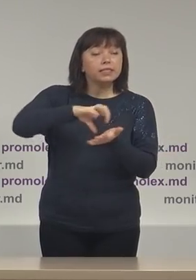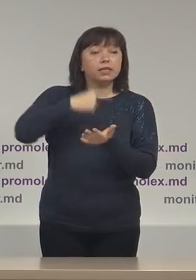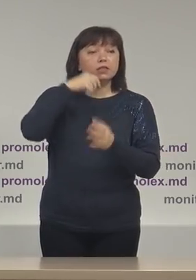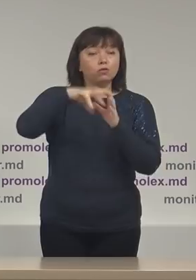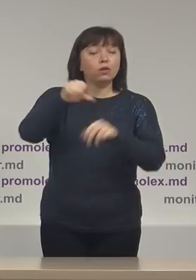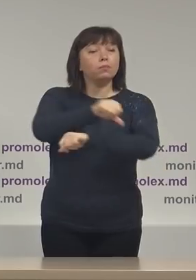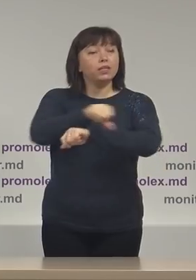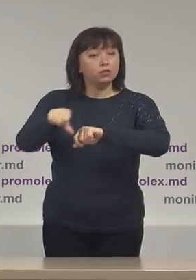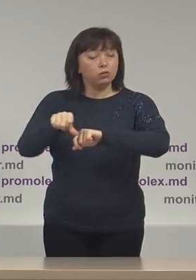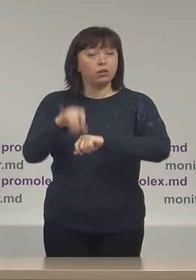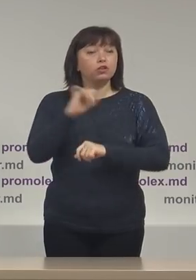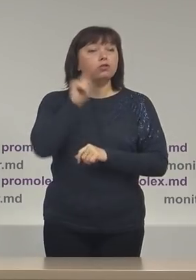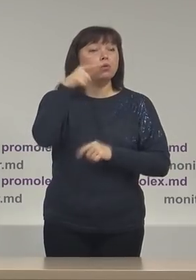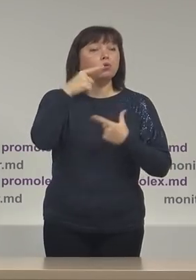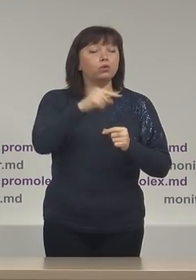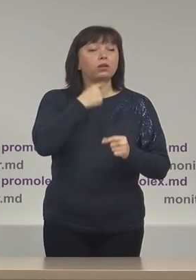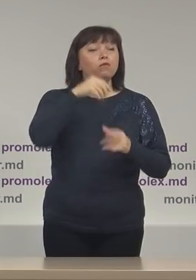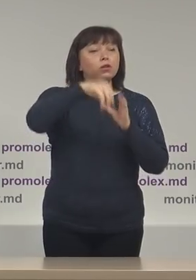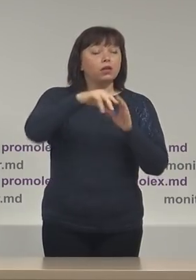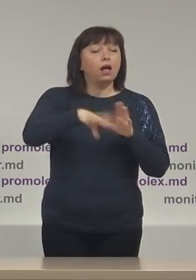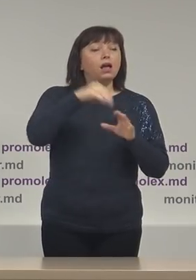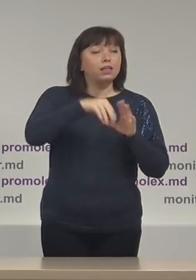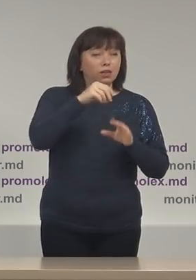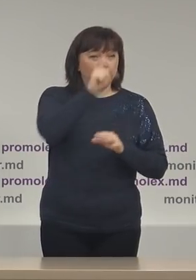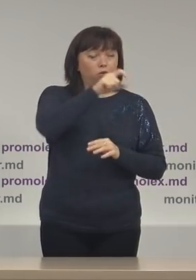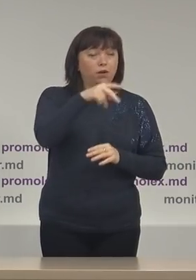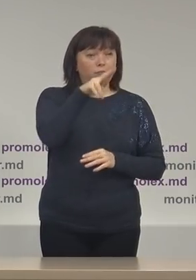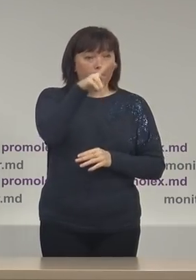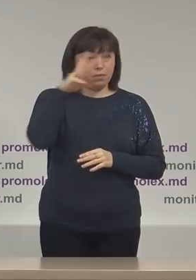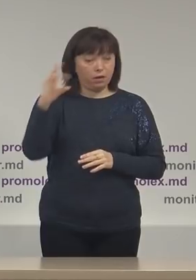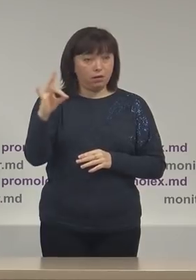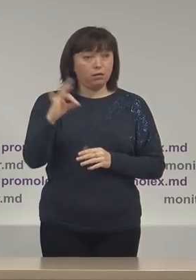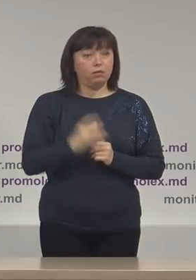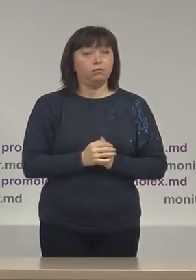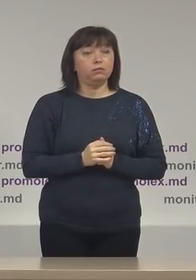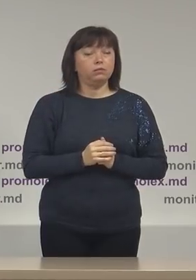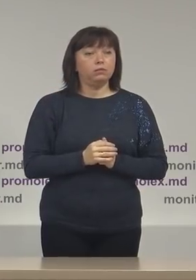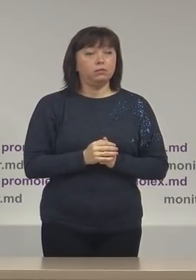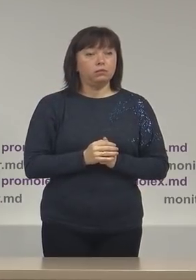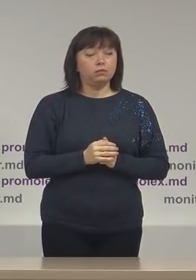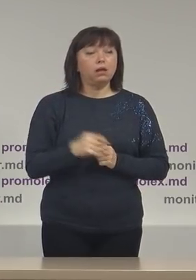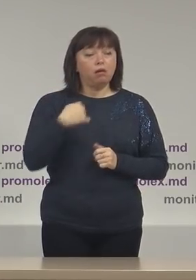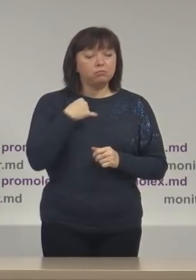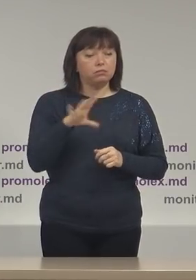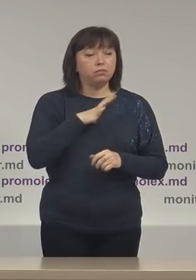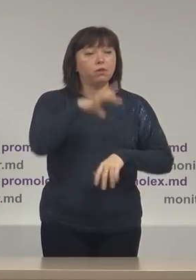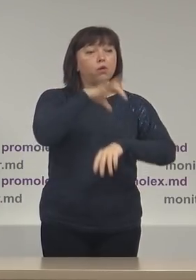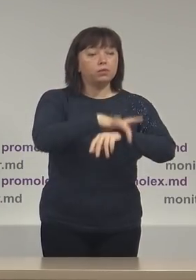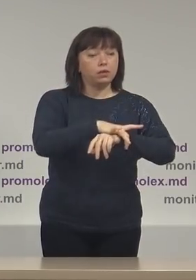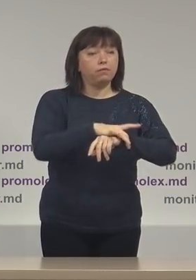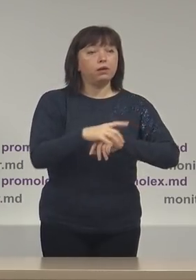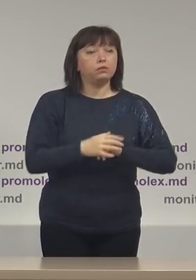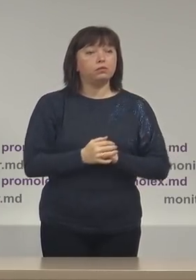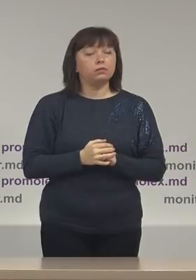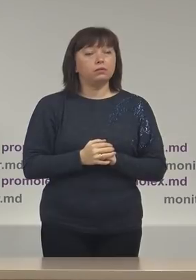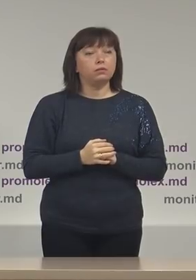țării și acolo unde votează alegătorii din regiunea transnistriană. Am observat colegii